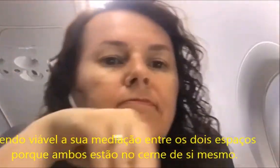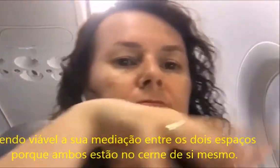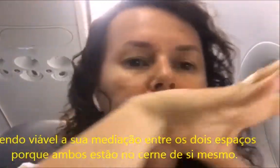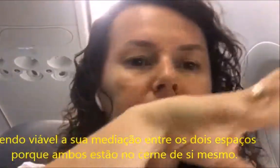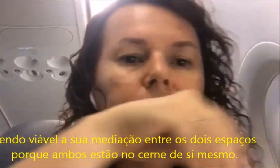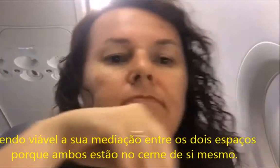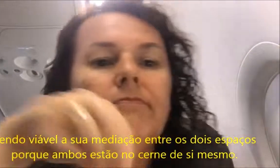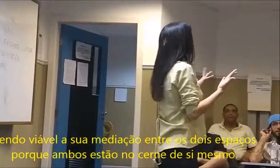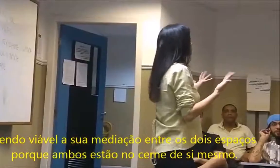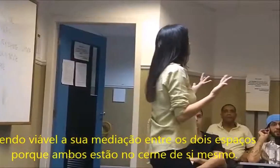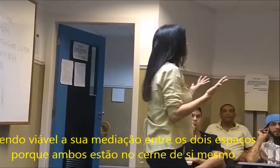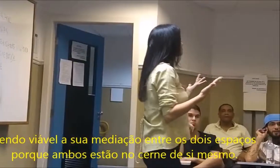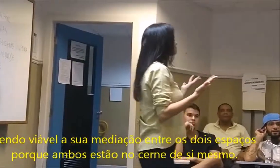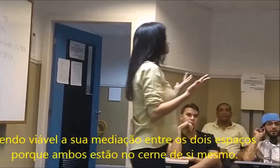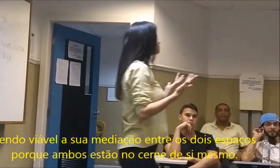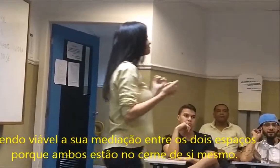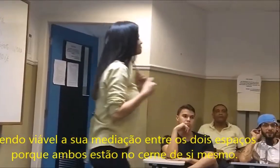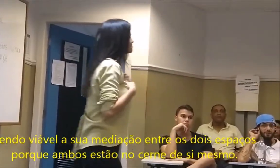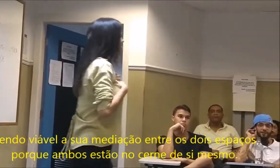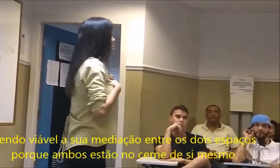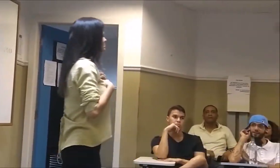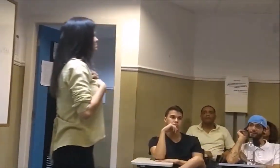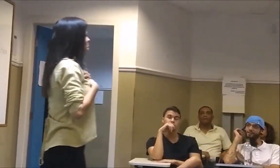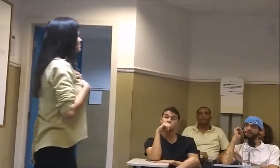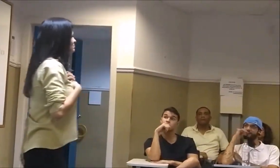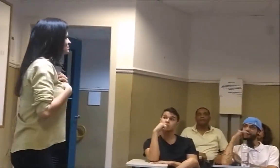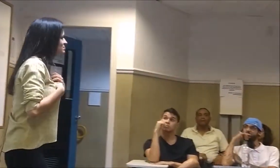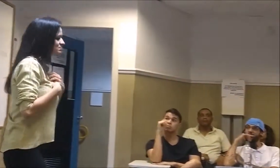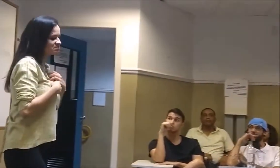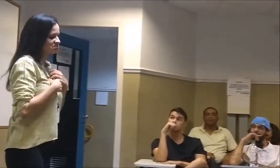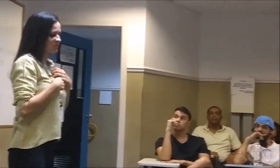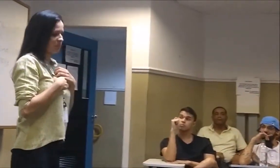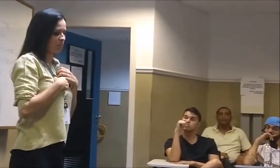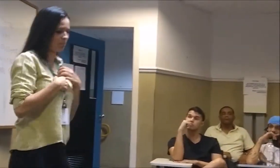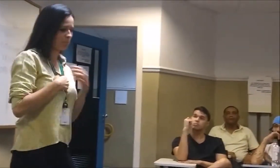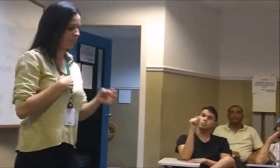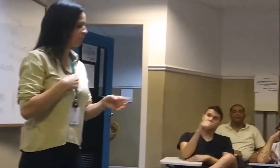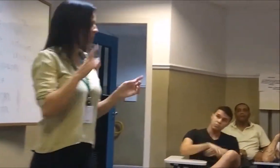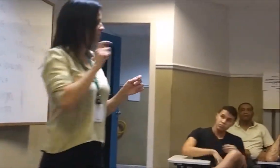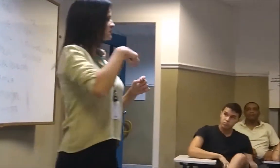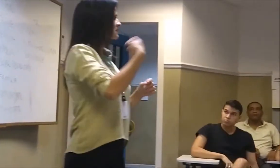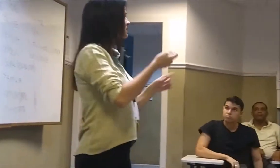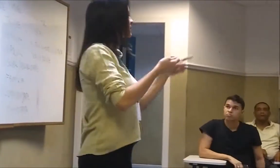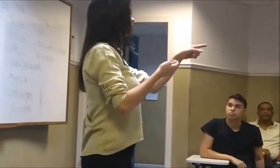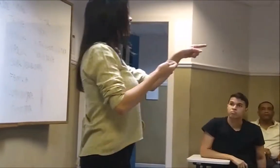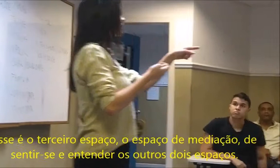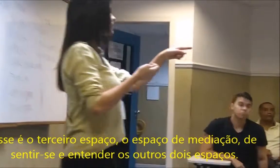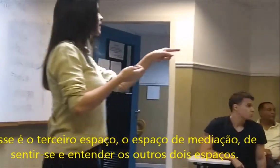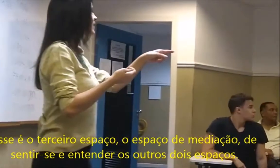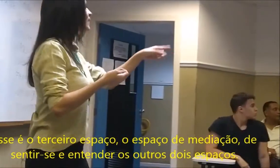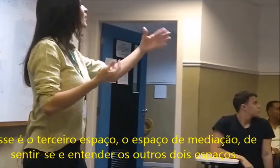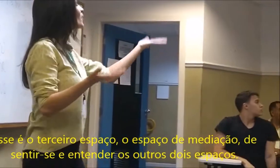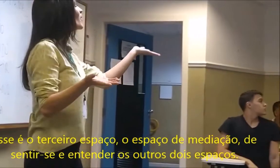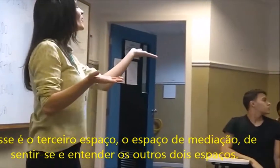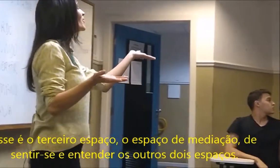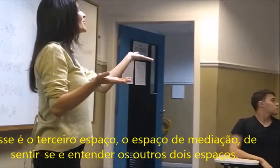espaços, porque ambos estão no cerne de si mesmo. Esse é o terceiro